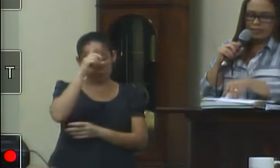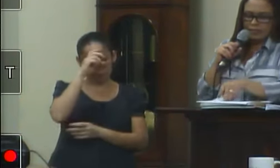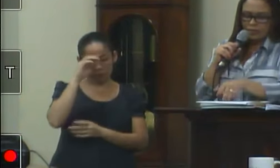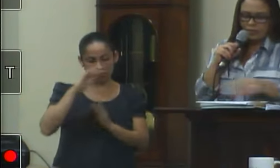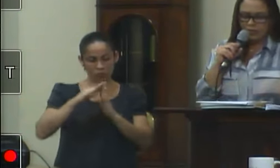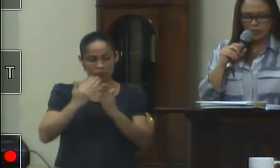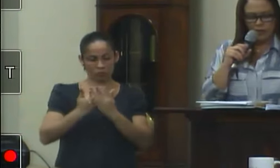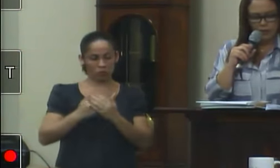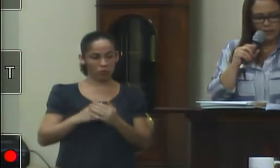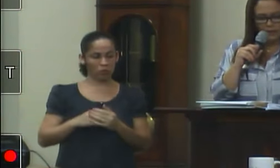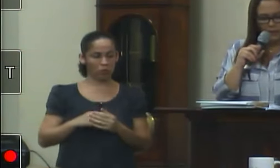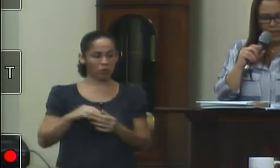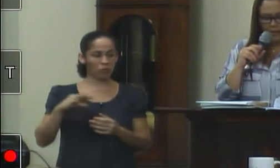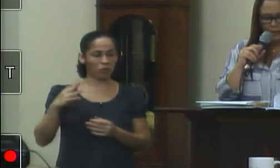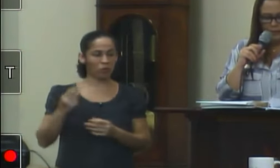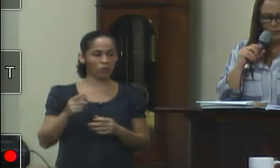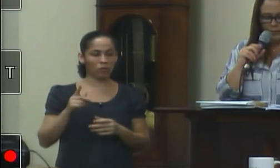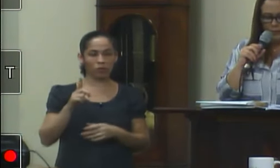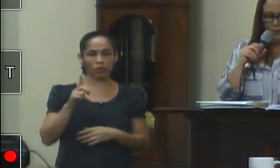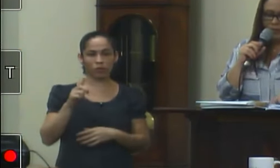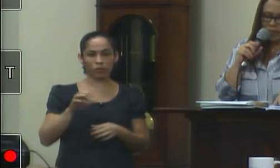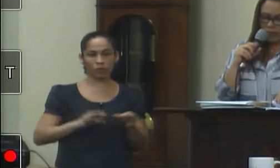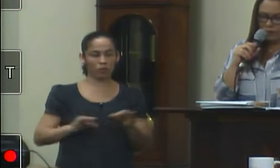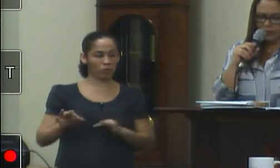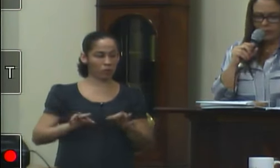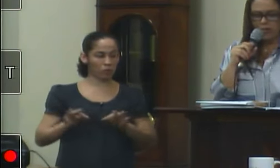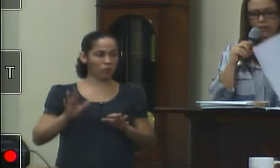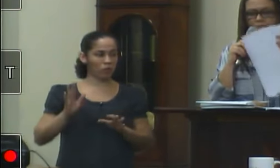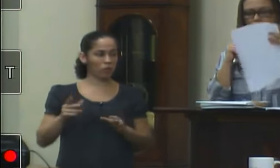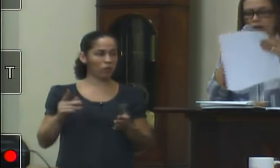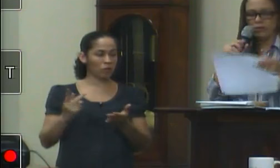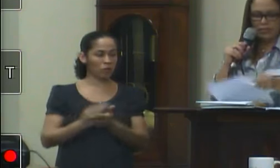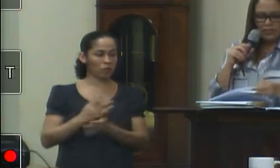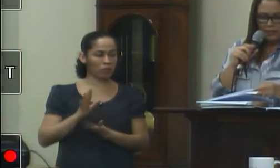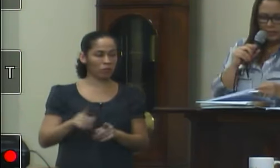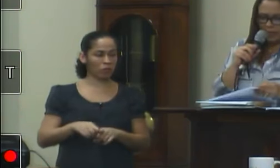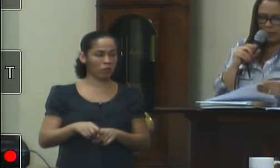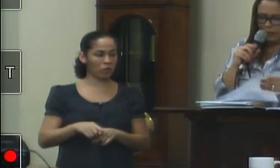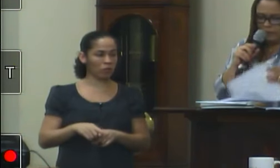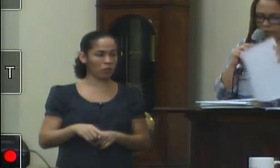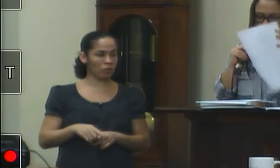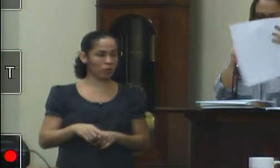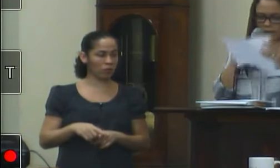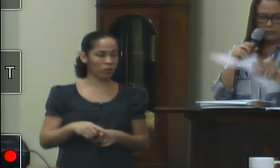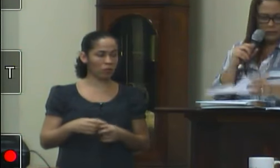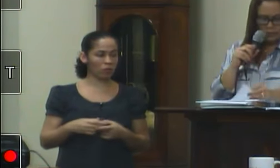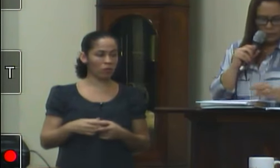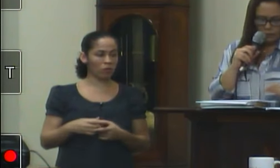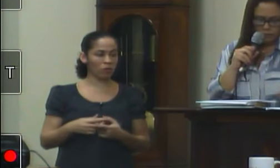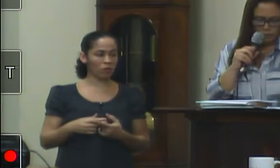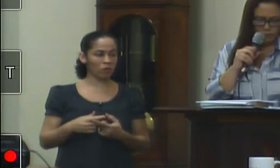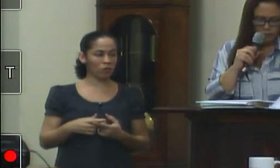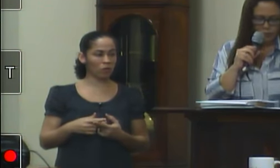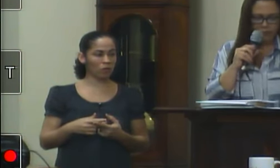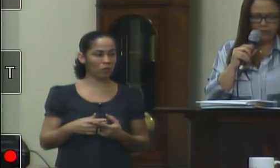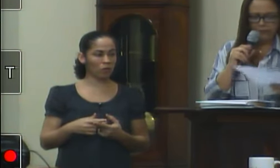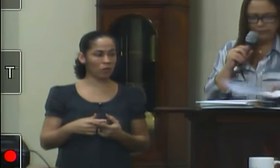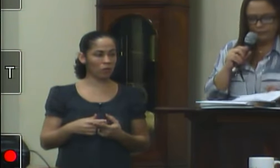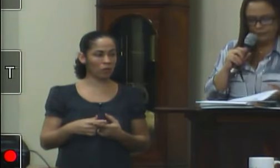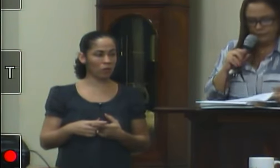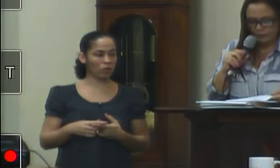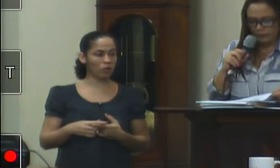das licitações que estão acontecendo e que já aconteceram, gostaria de citar para vocês, só um minutinho, por